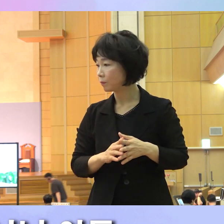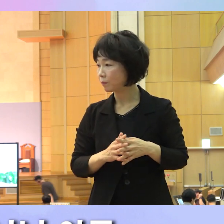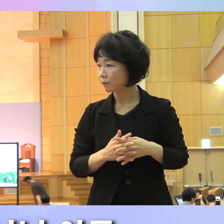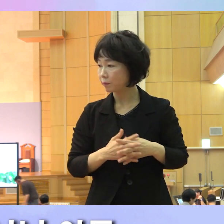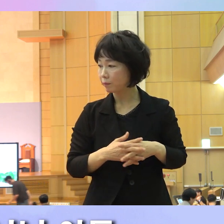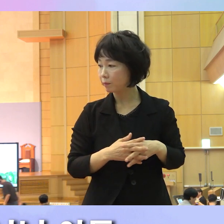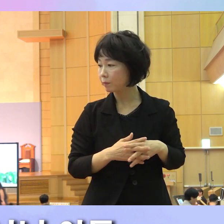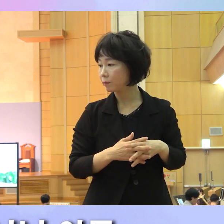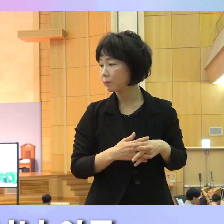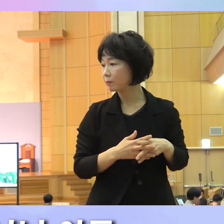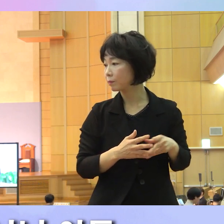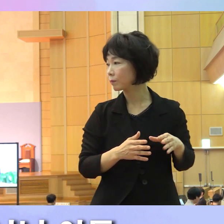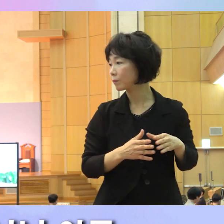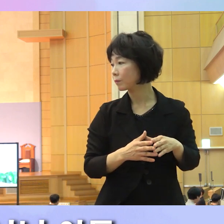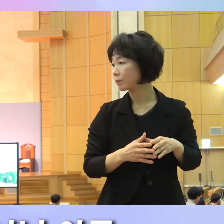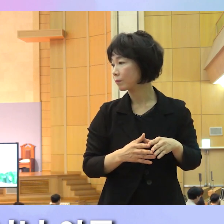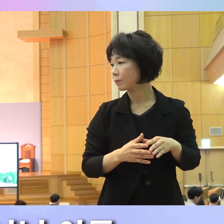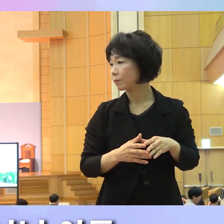하겠습니다.